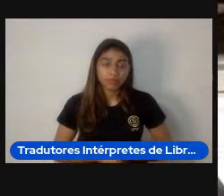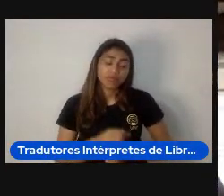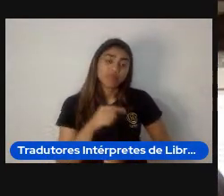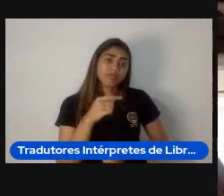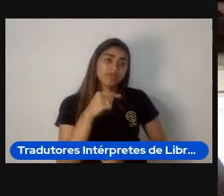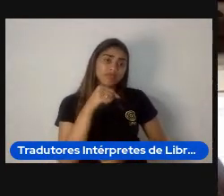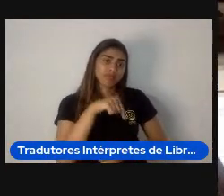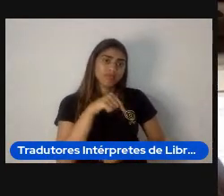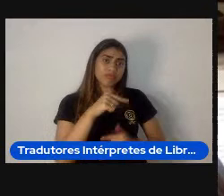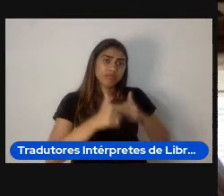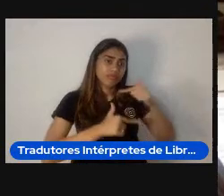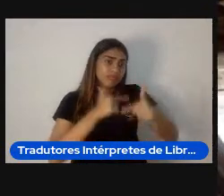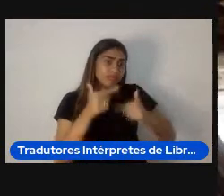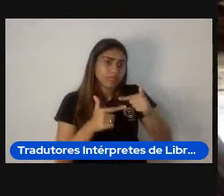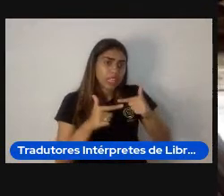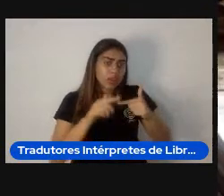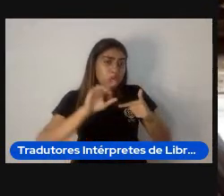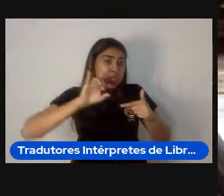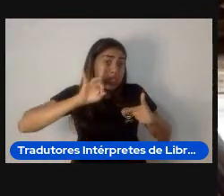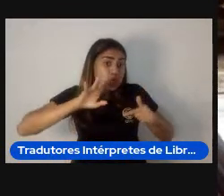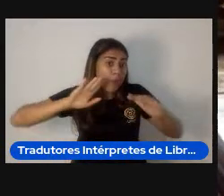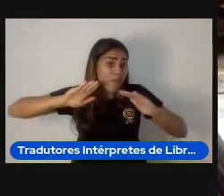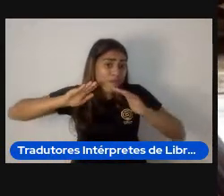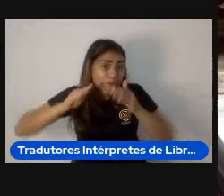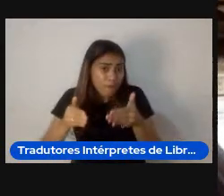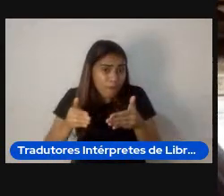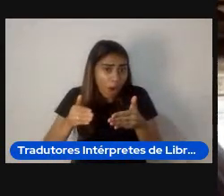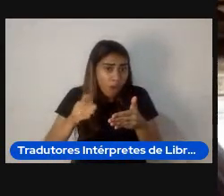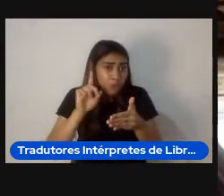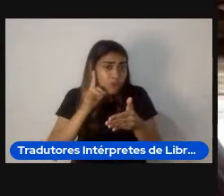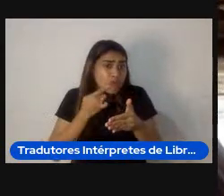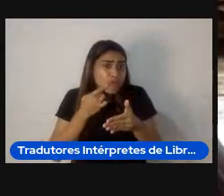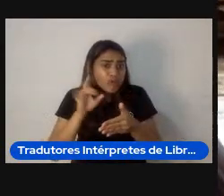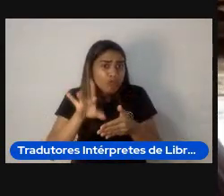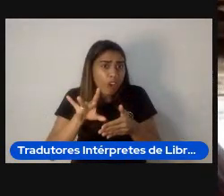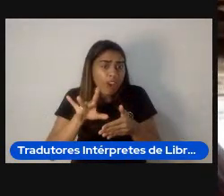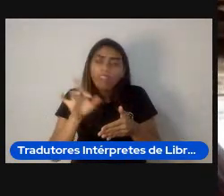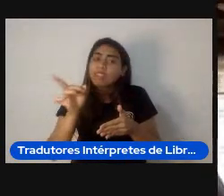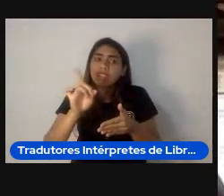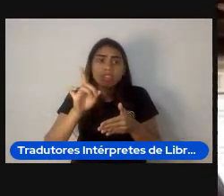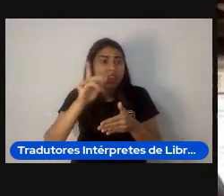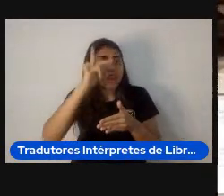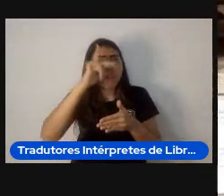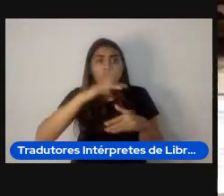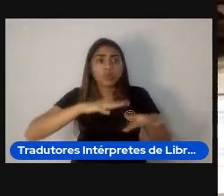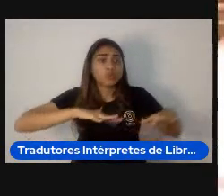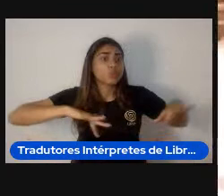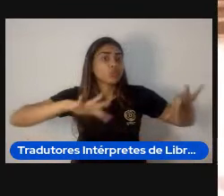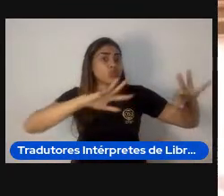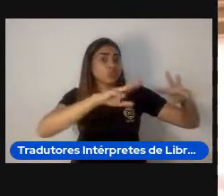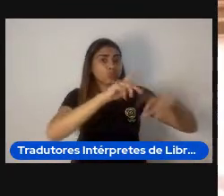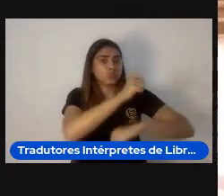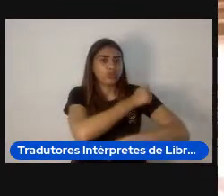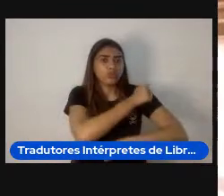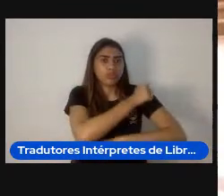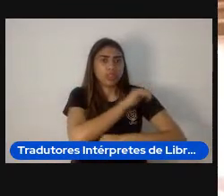sim, ele envolve todos os alunos da sala de aula. Você corre da escola?